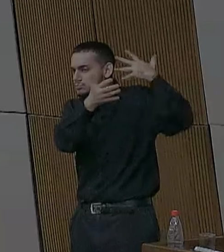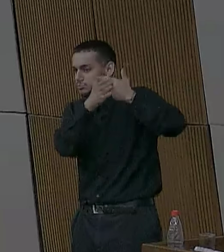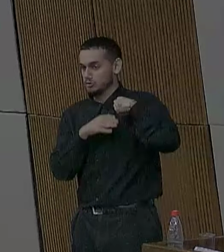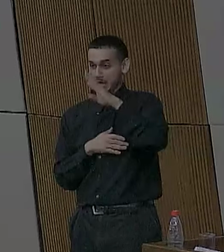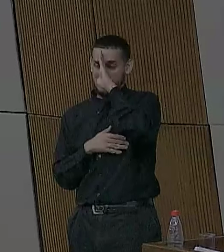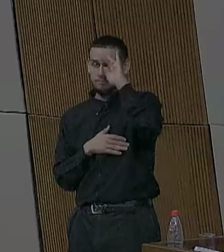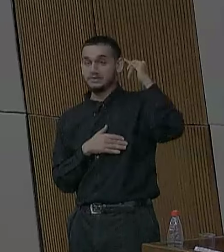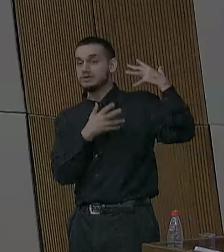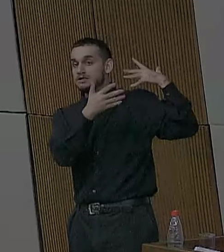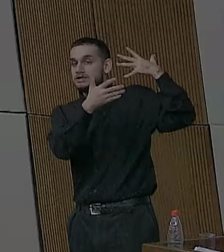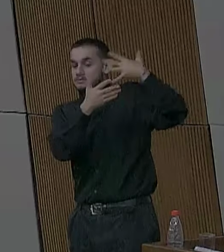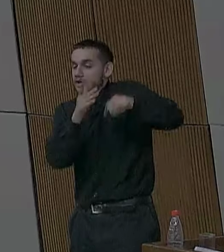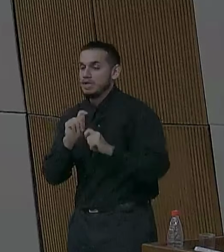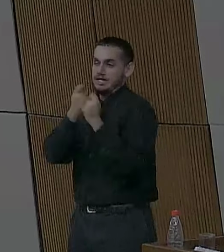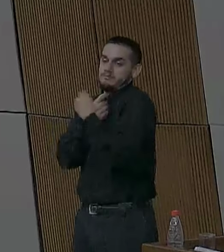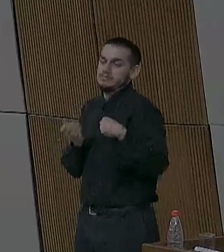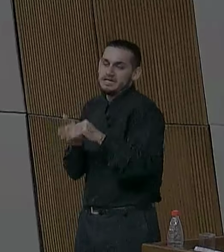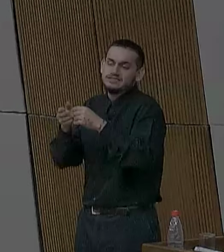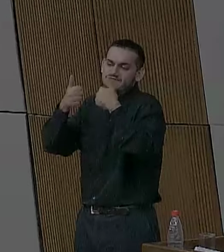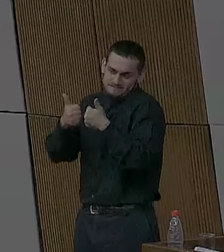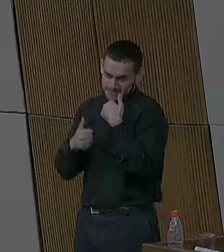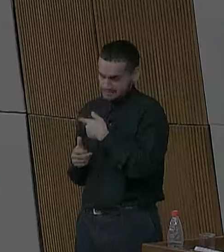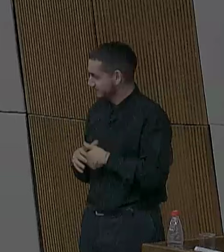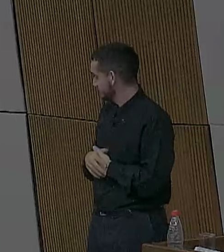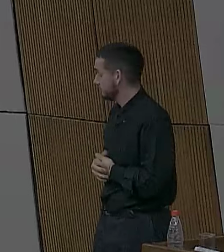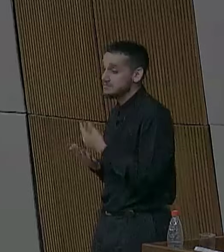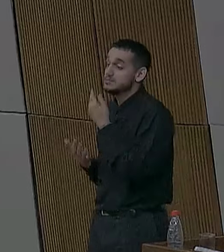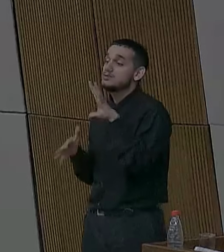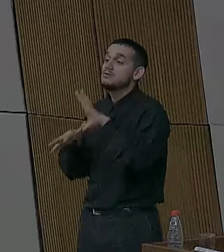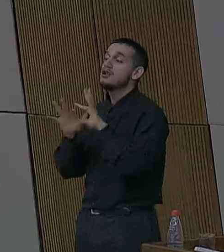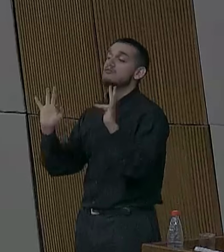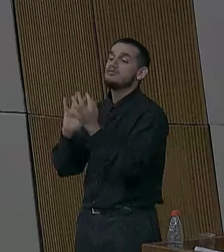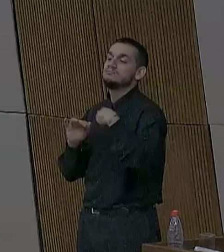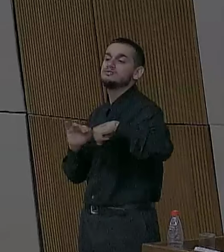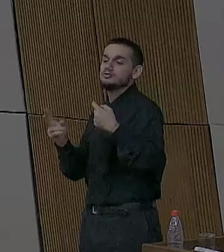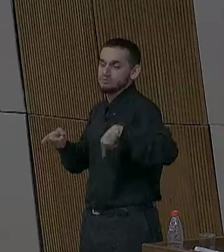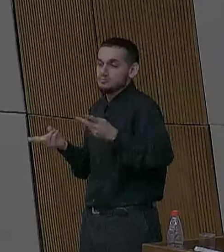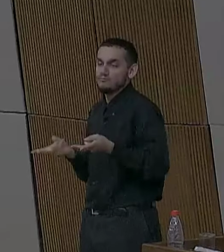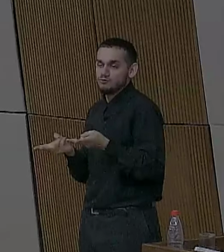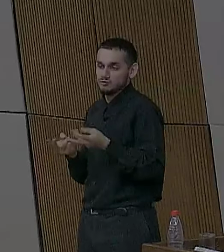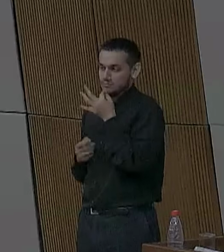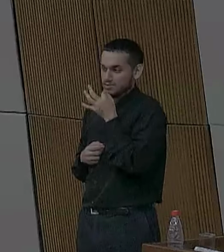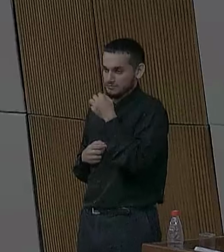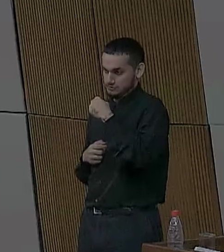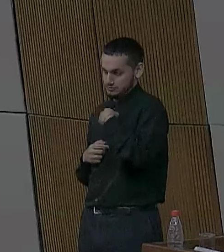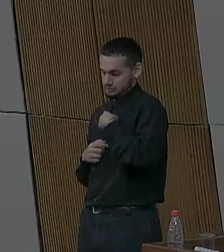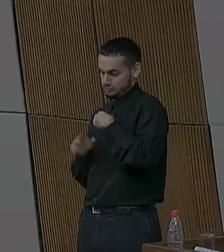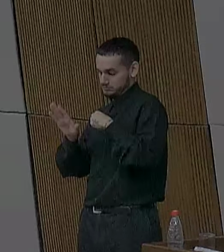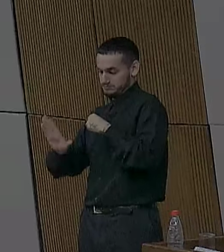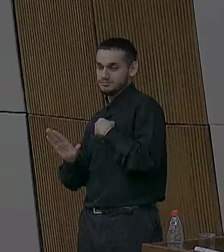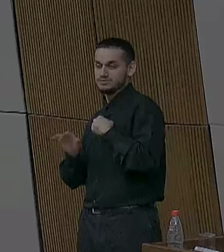en nuestras posiciones, así como decimos cuando jugamos fútbol, cada uno tiene su posición. El